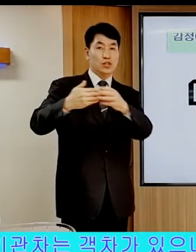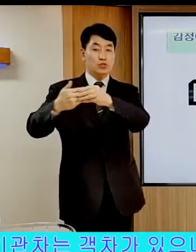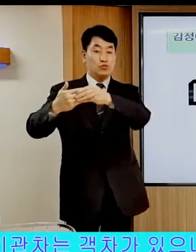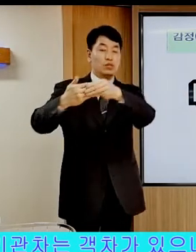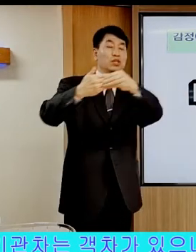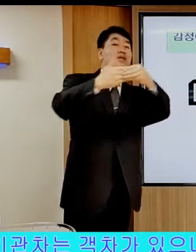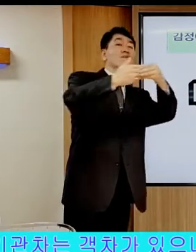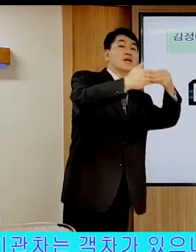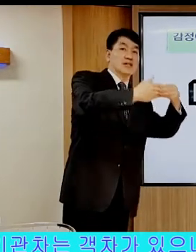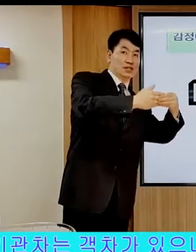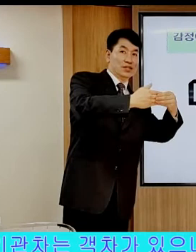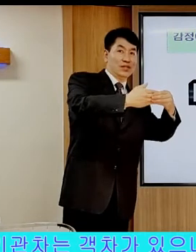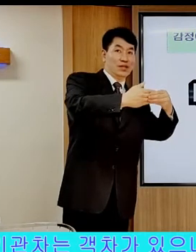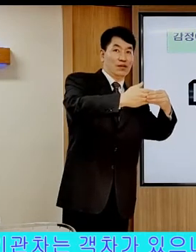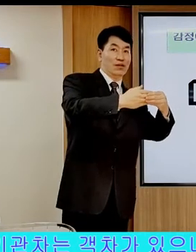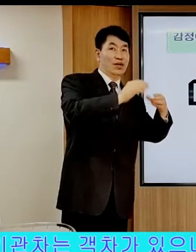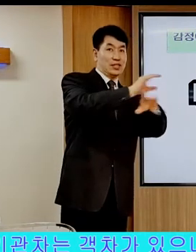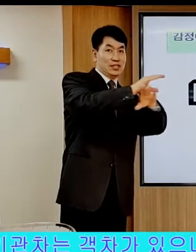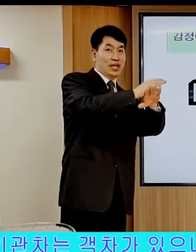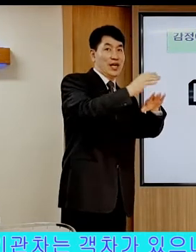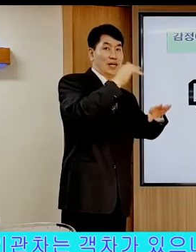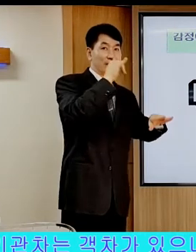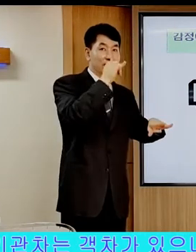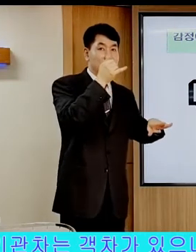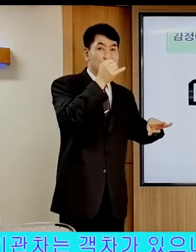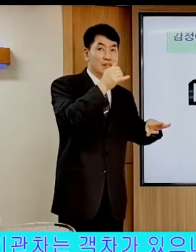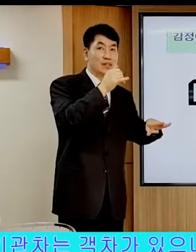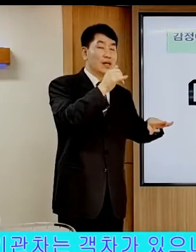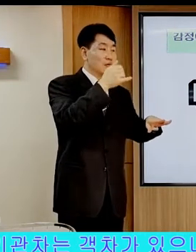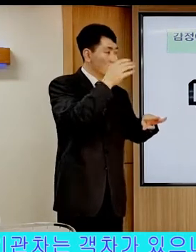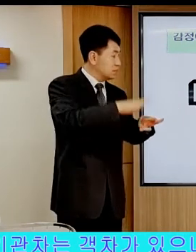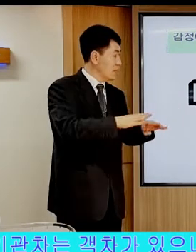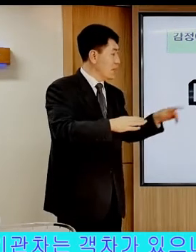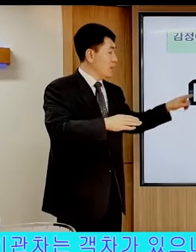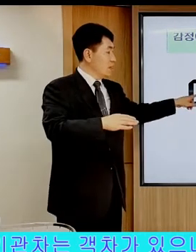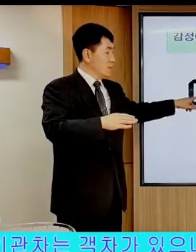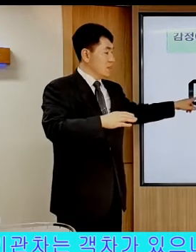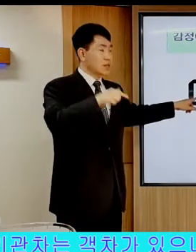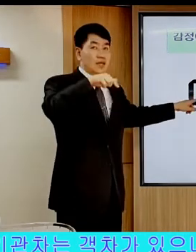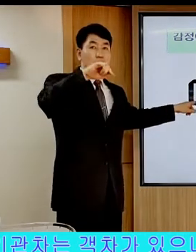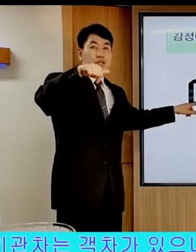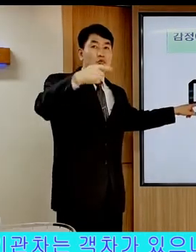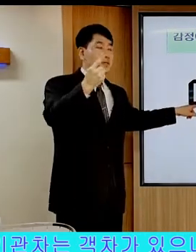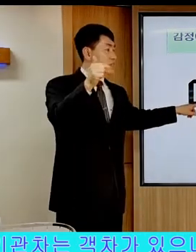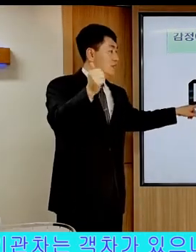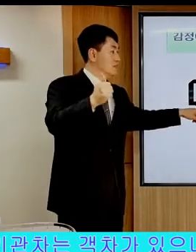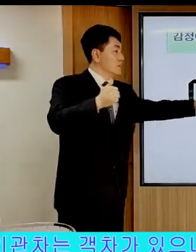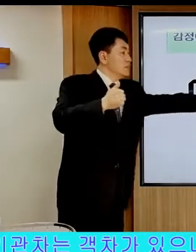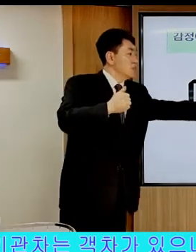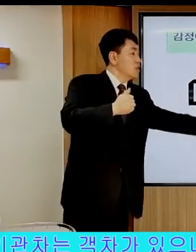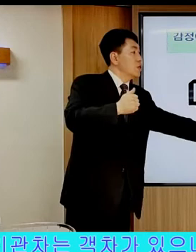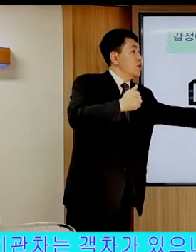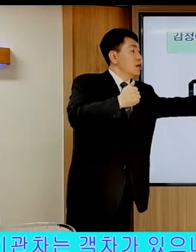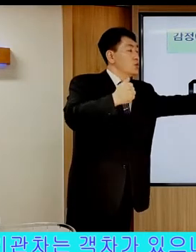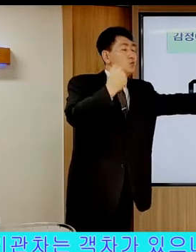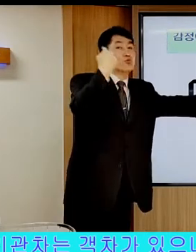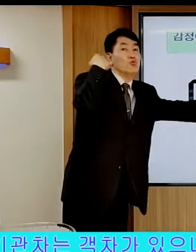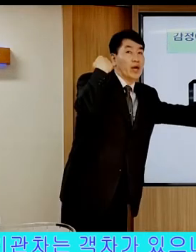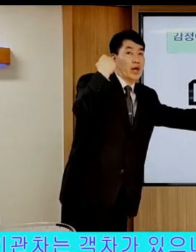쭉 이끌어가는 차가 있는데 이 기관차는 뒤에